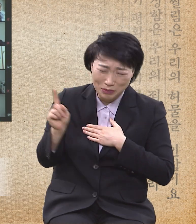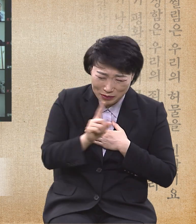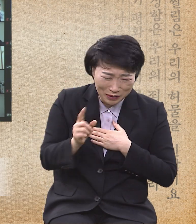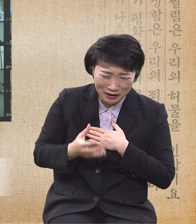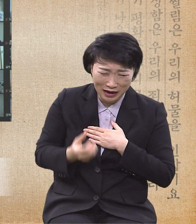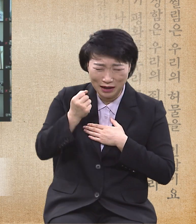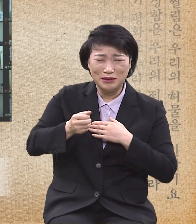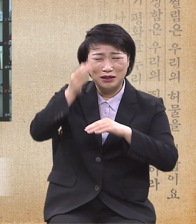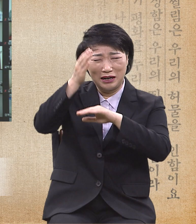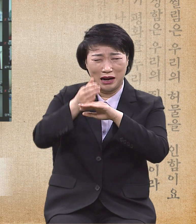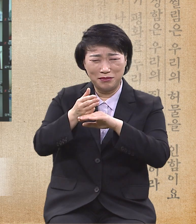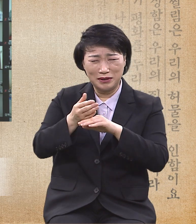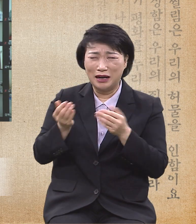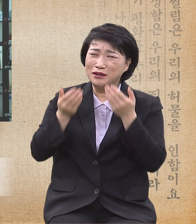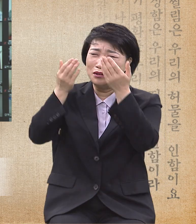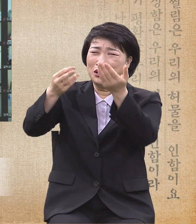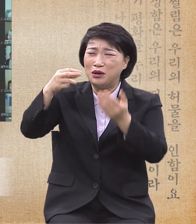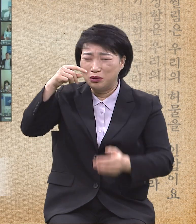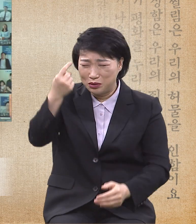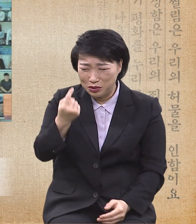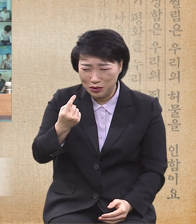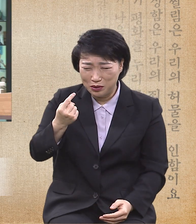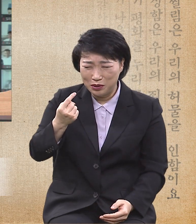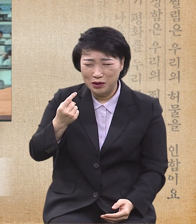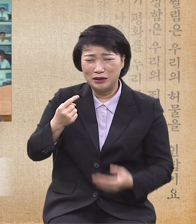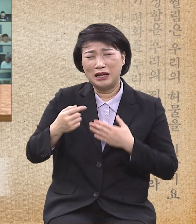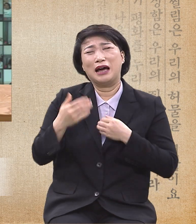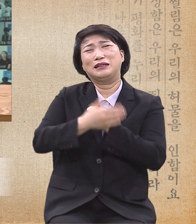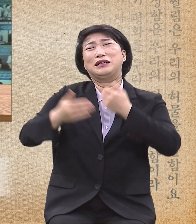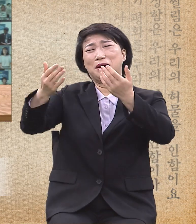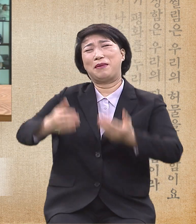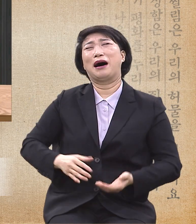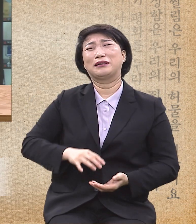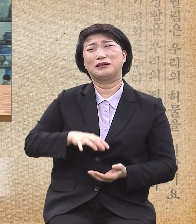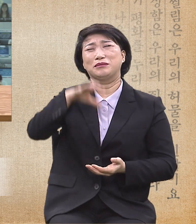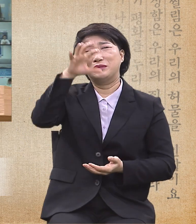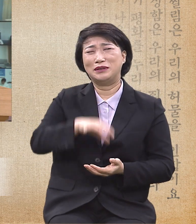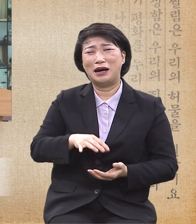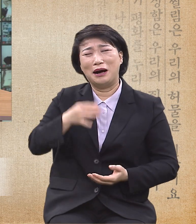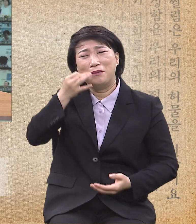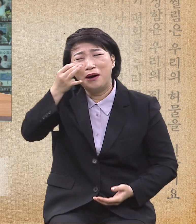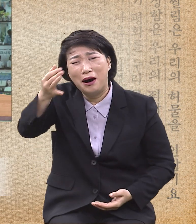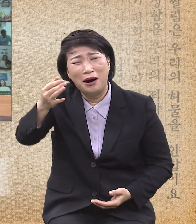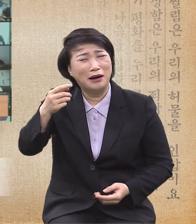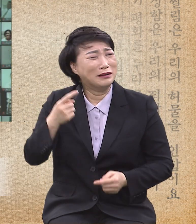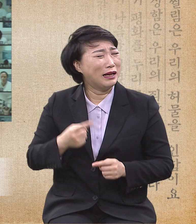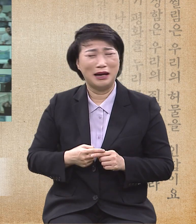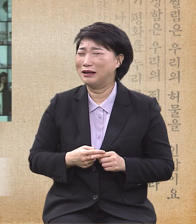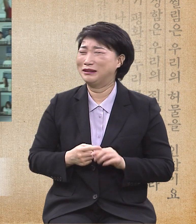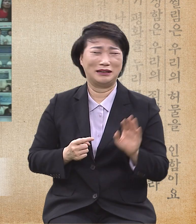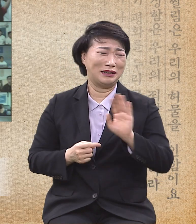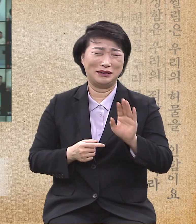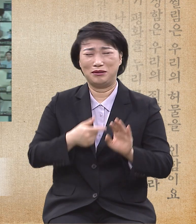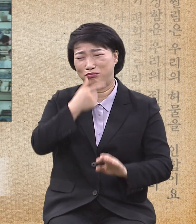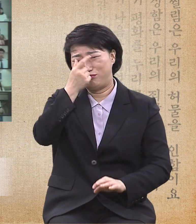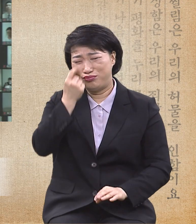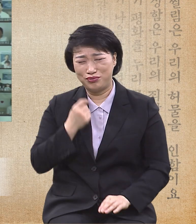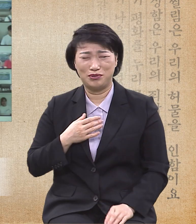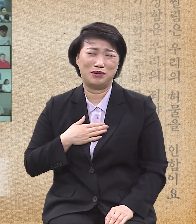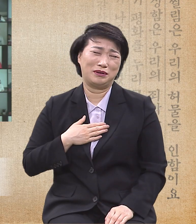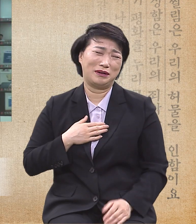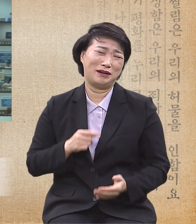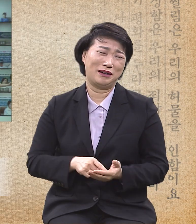무엇으로 감사를 한들 받은 은혜의 가치를 표현하기에는 너무도